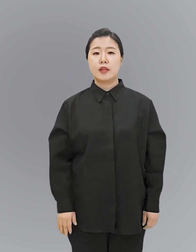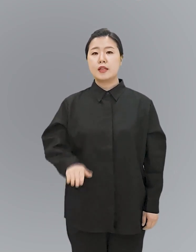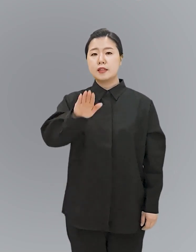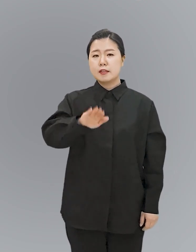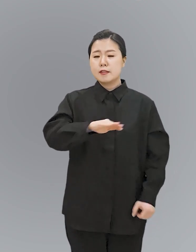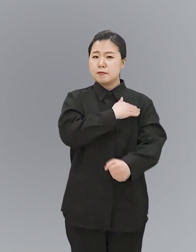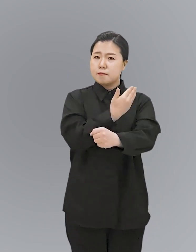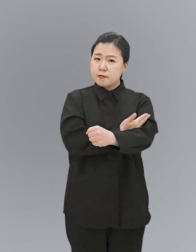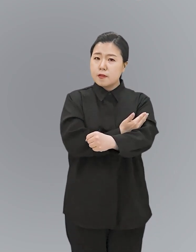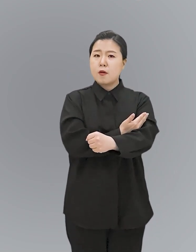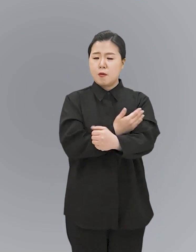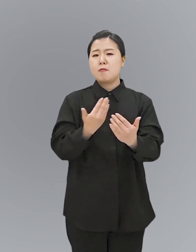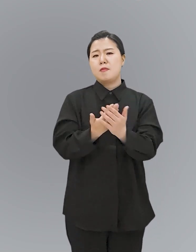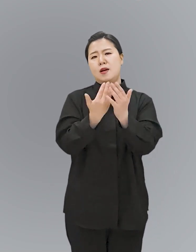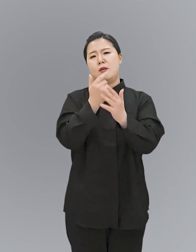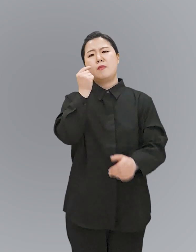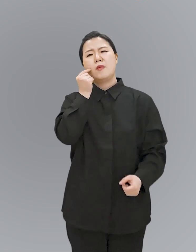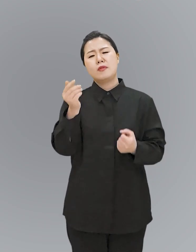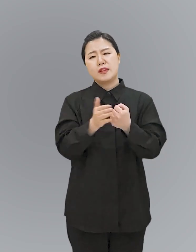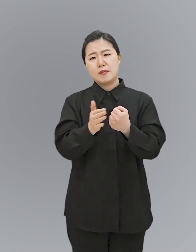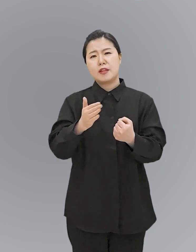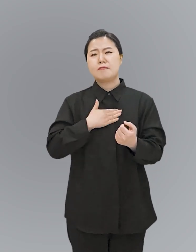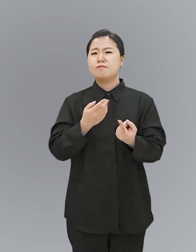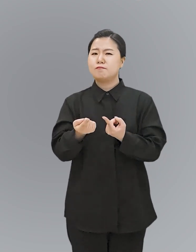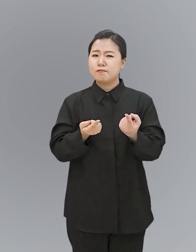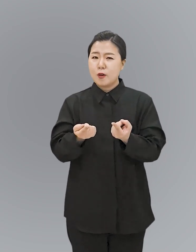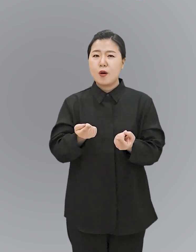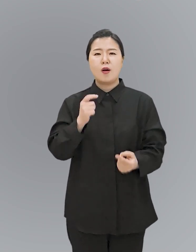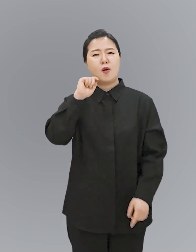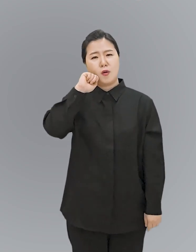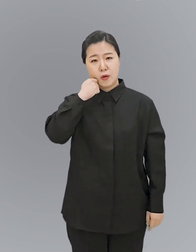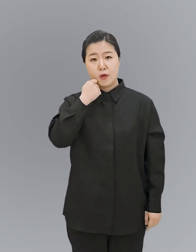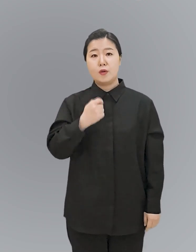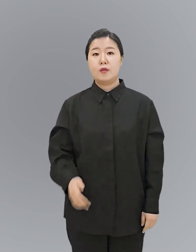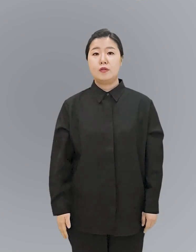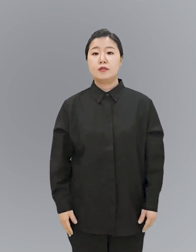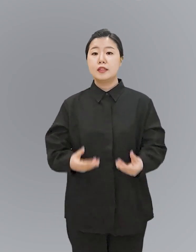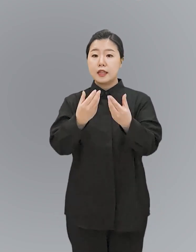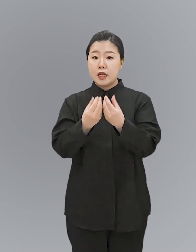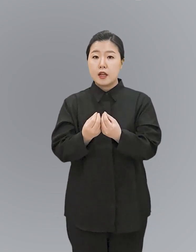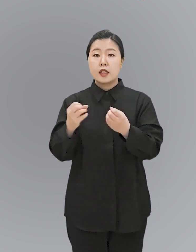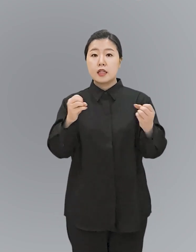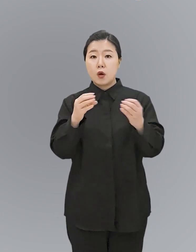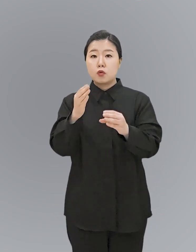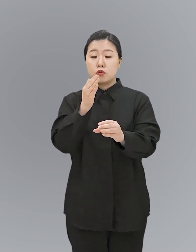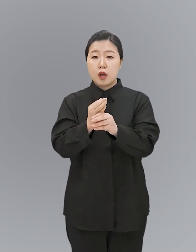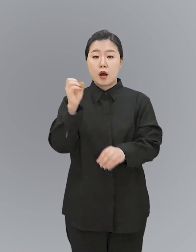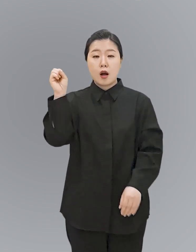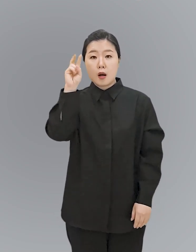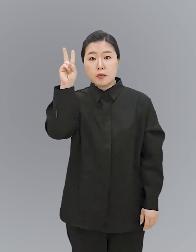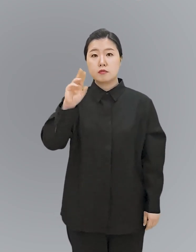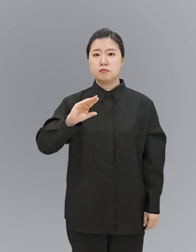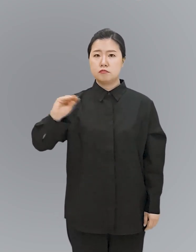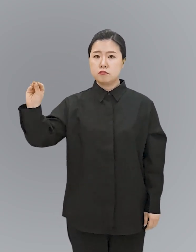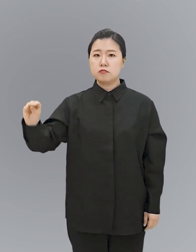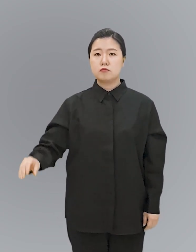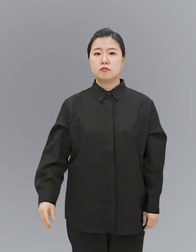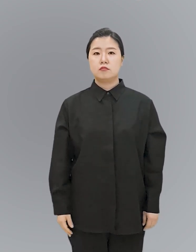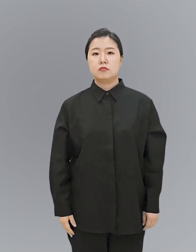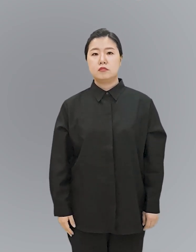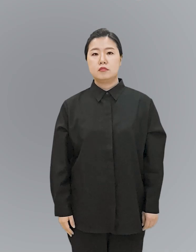익숙하지 않은 열등 기능을 잘 사용하기는 힘들어요. 대화하던 중 갑자기 일어나서